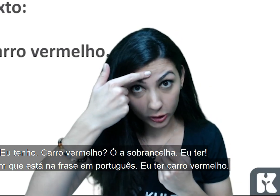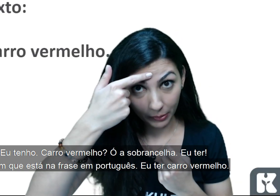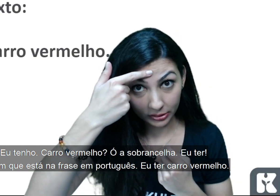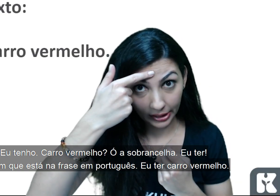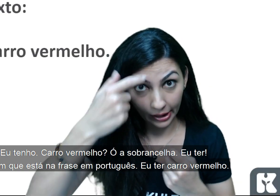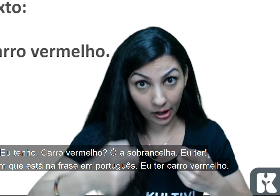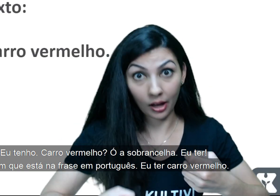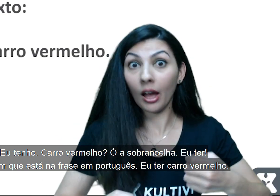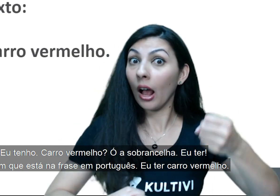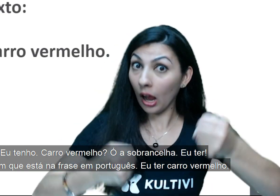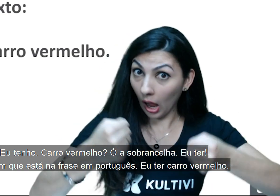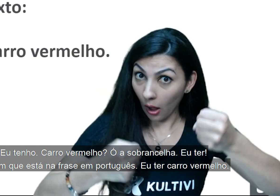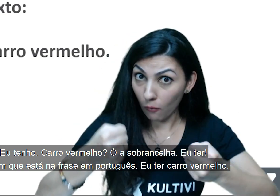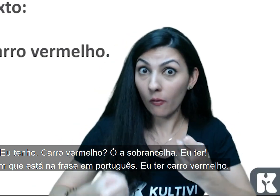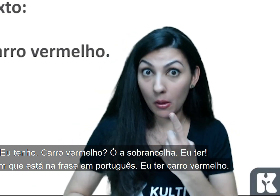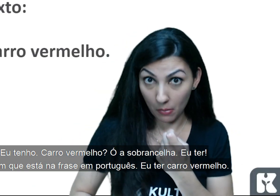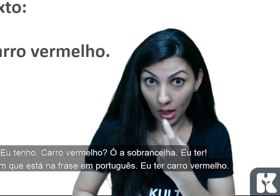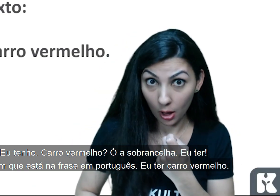a sobrancelha